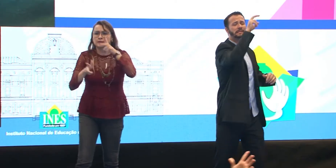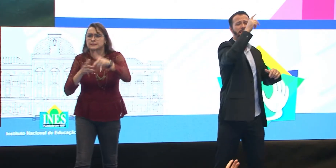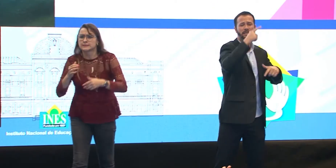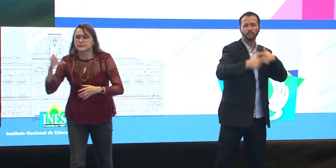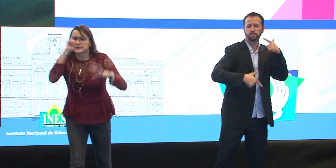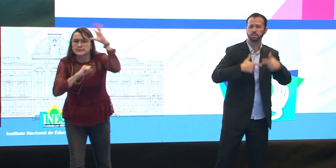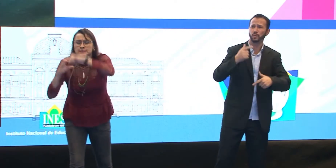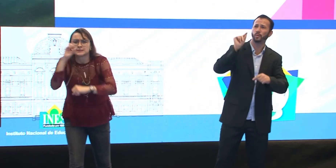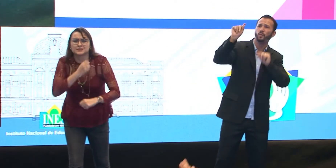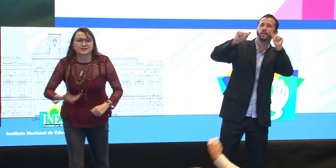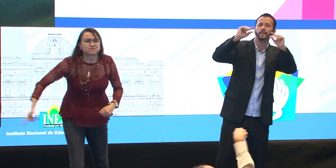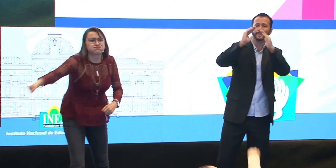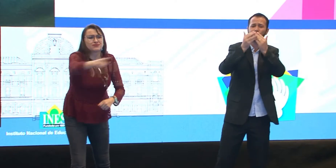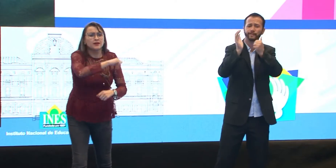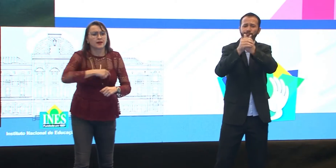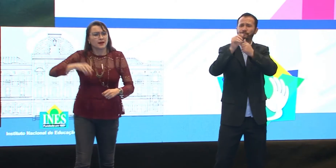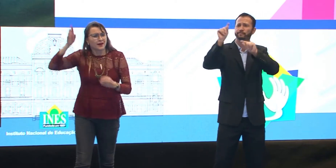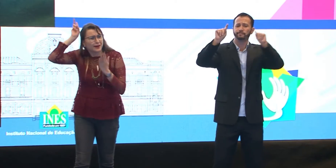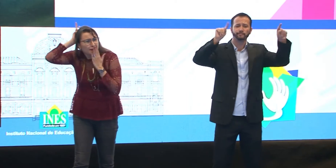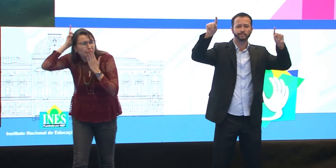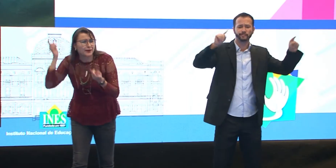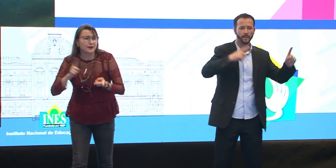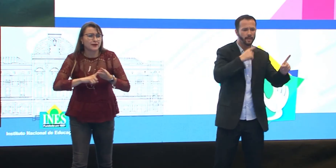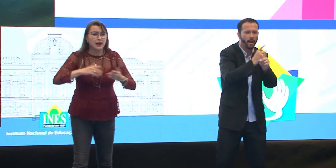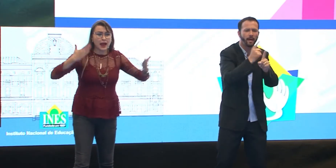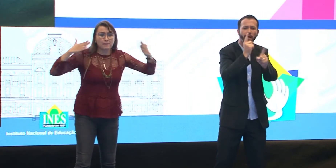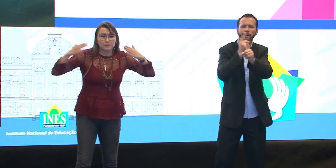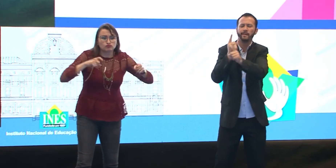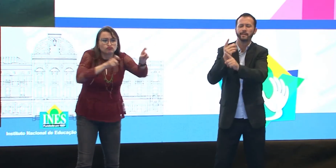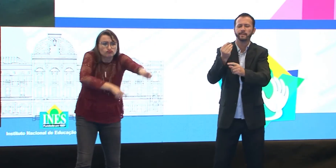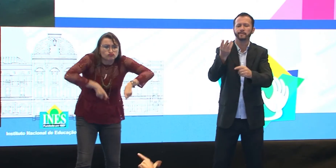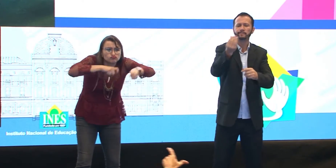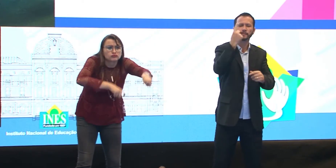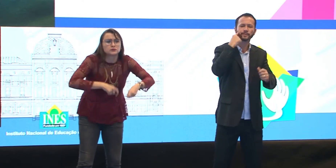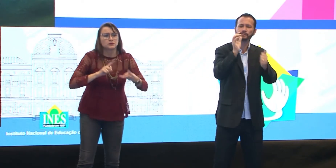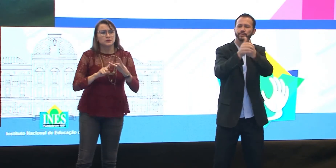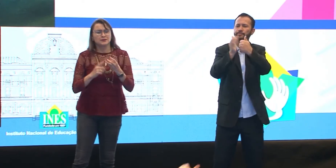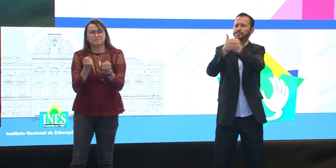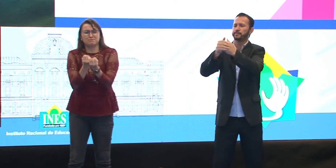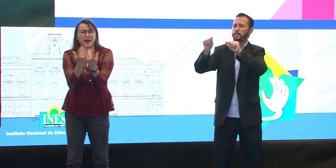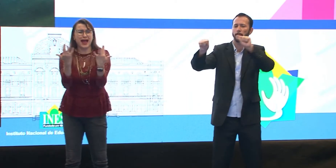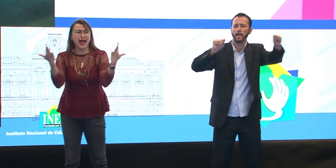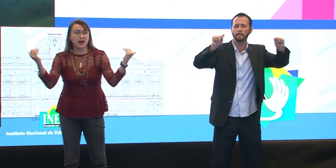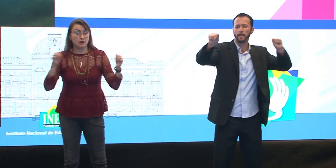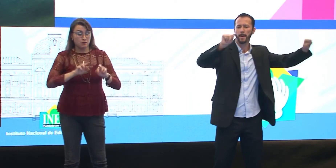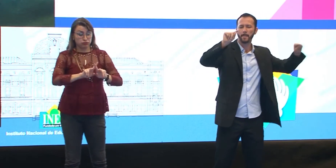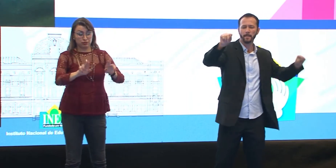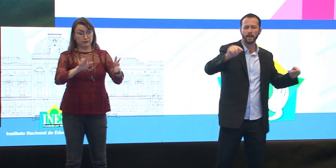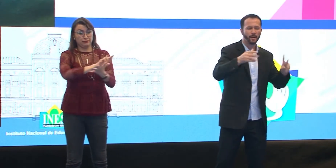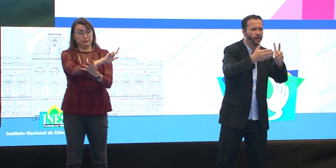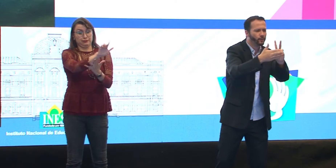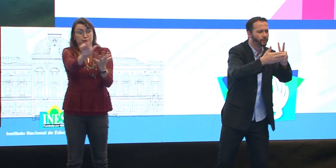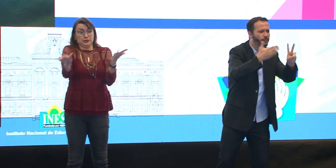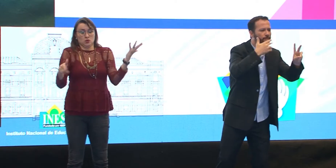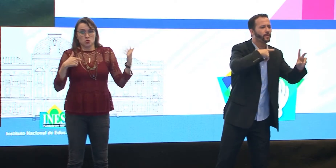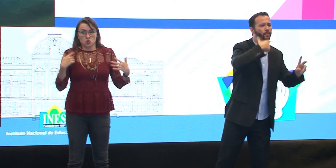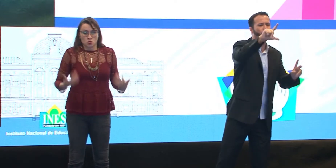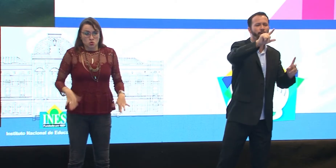deslocamento para que a gente consiga encontrar essas crianças surdas que estão espalhadas por todo o território, né? No território